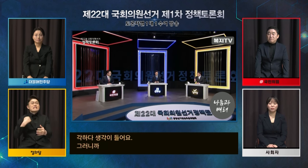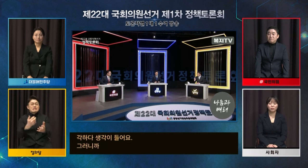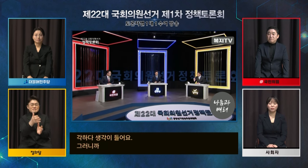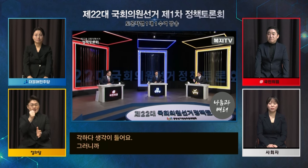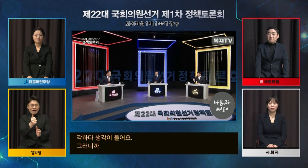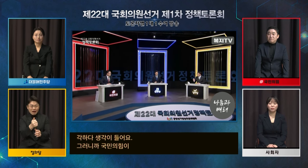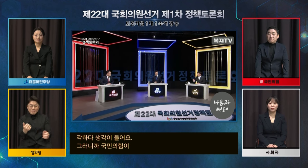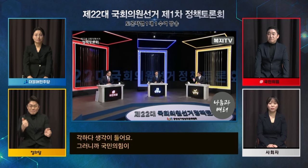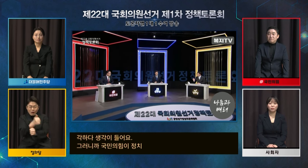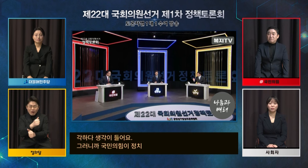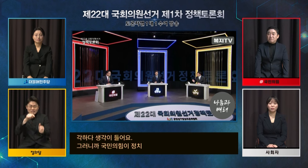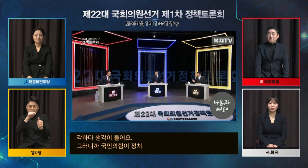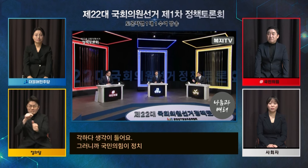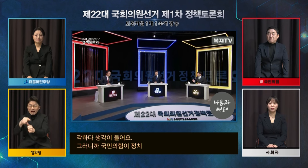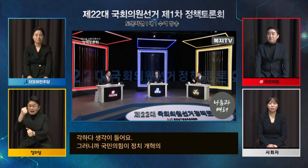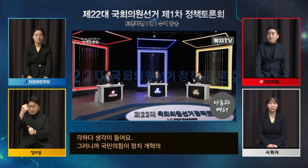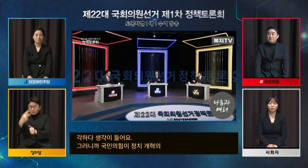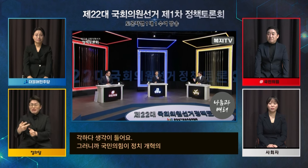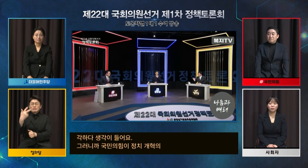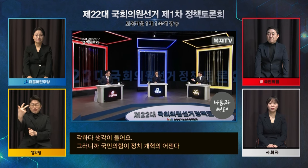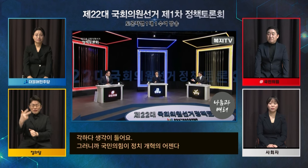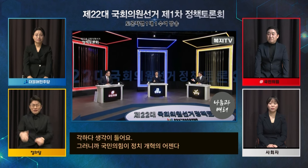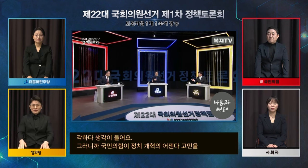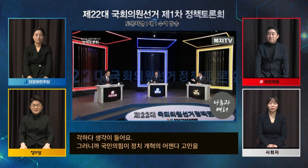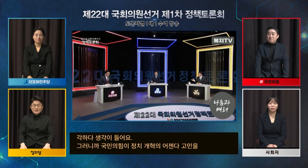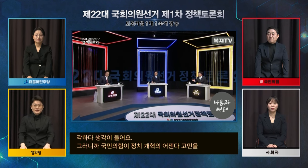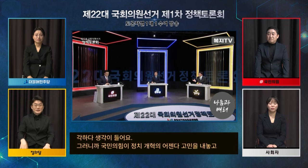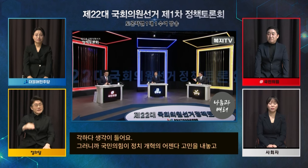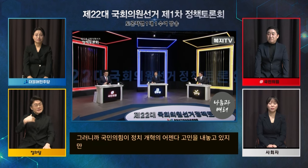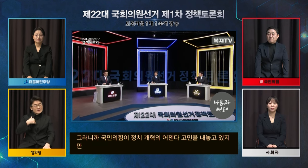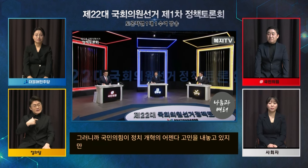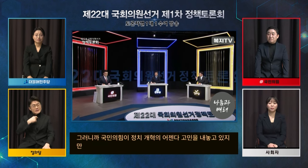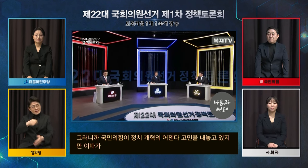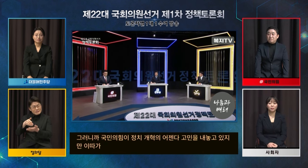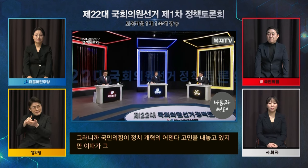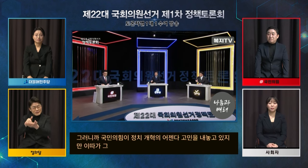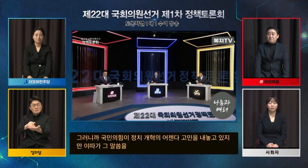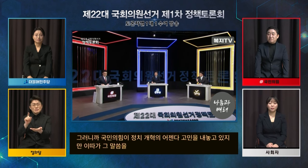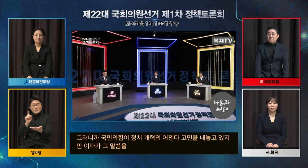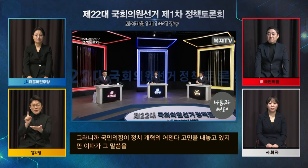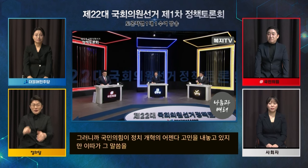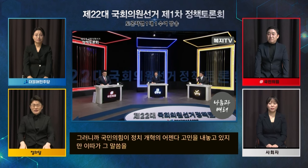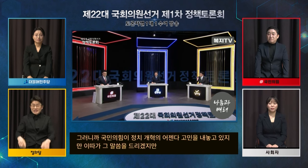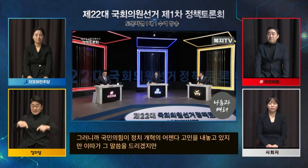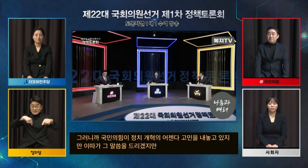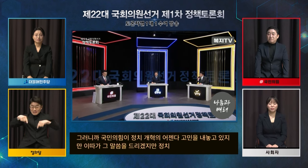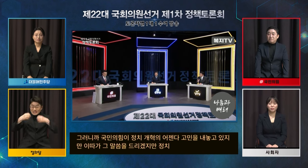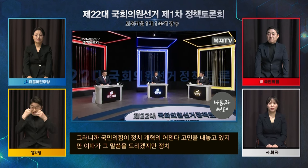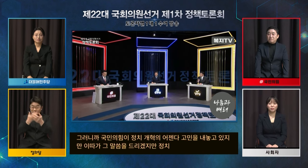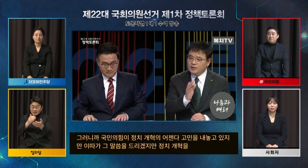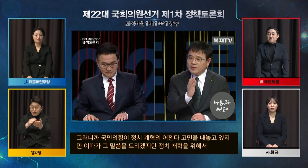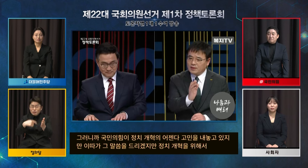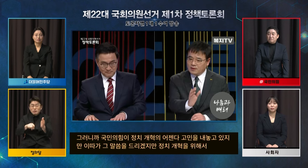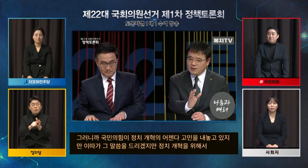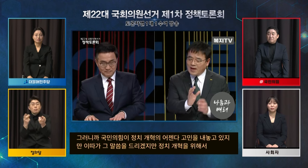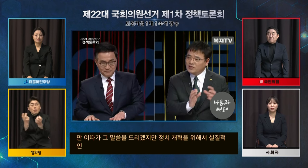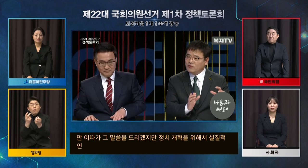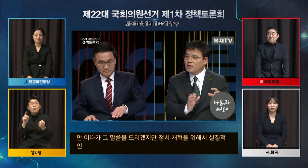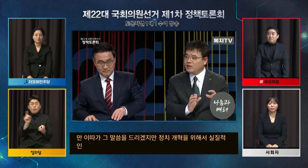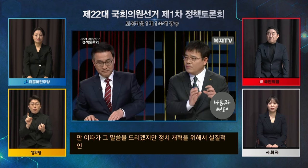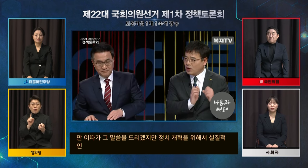정치개혁이 어전다고 고민을 내놓고는 있지만 저는 이따 가서 그 말씀 드리겠지만 정치개혁을 위해서 실질적인